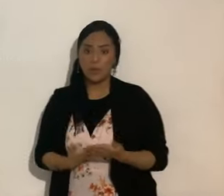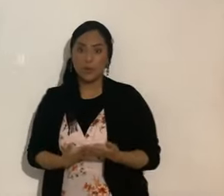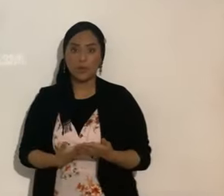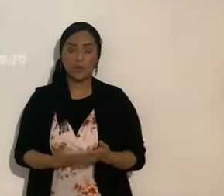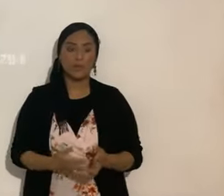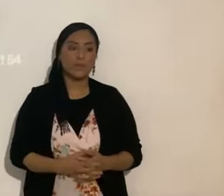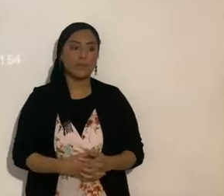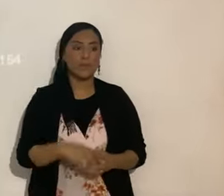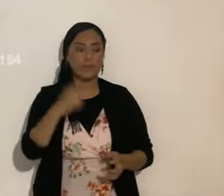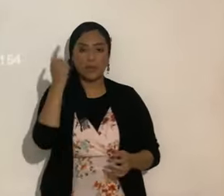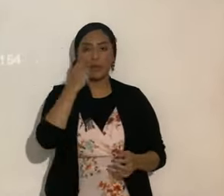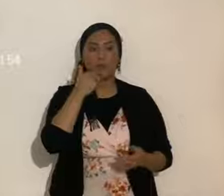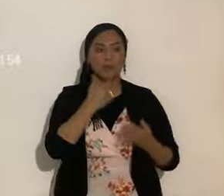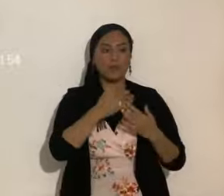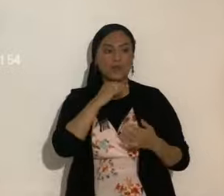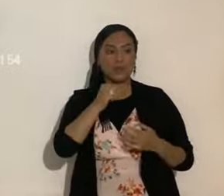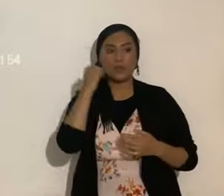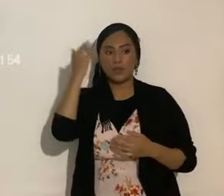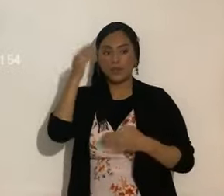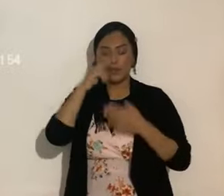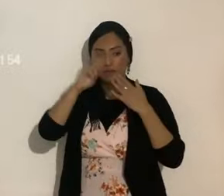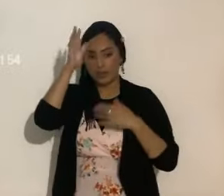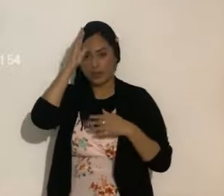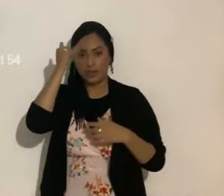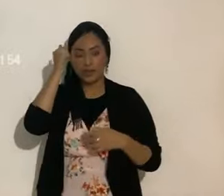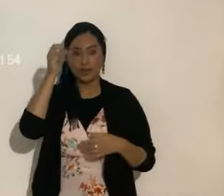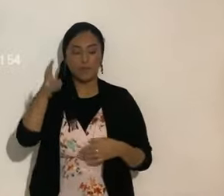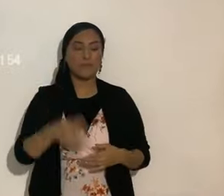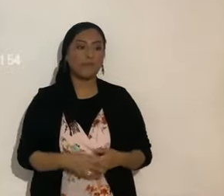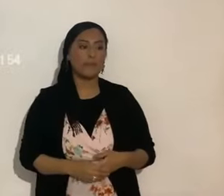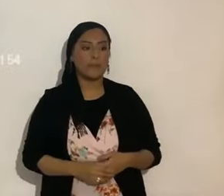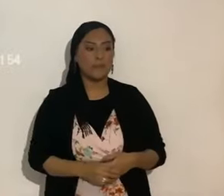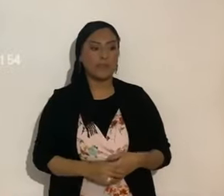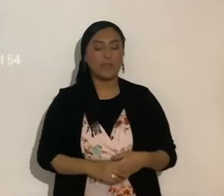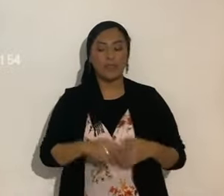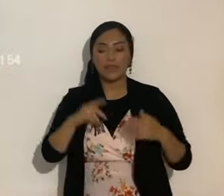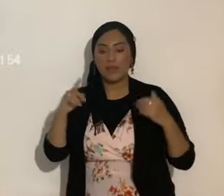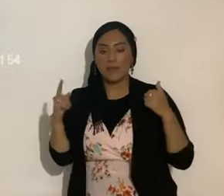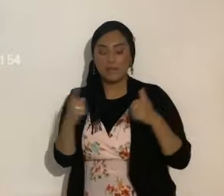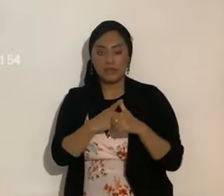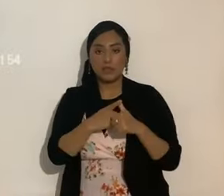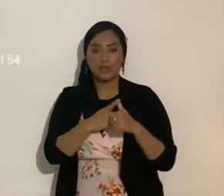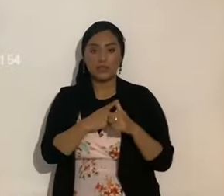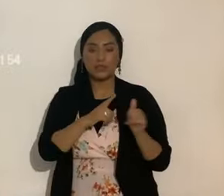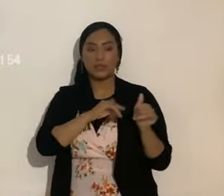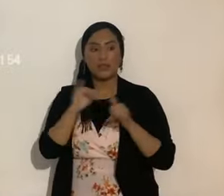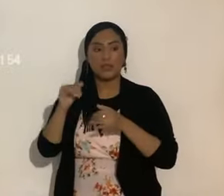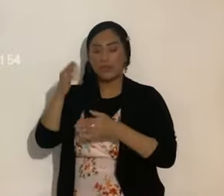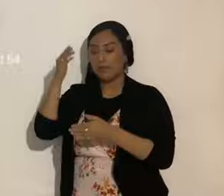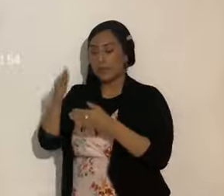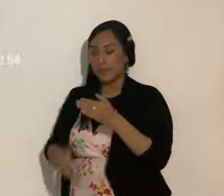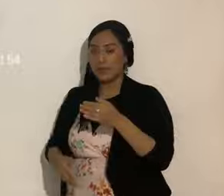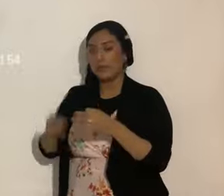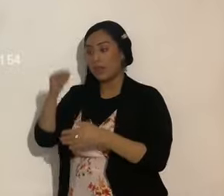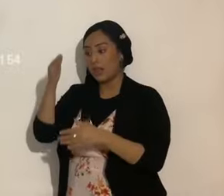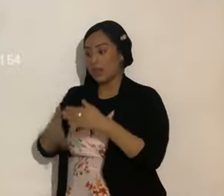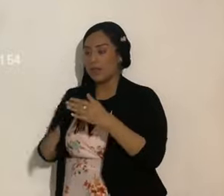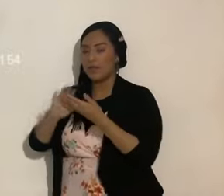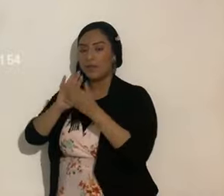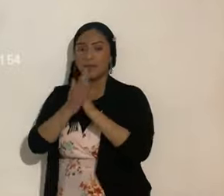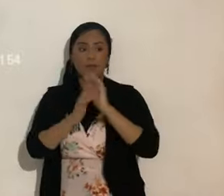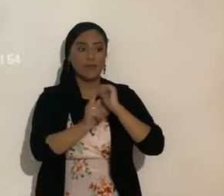Qué tremendo, el único bueno es el Eterno Yahshua. Así que, así los primeros, perdón, serán postreros, y los postreros